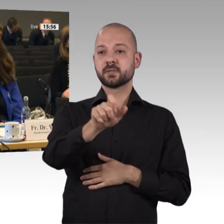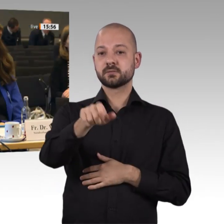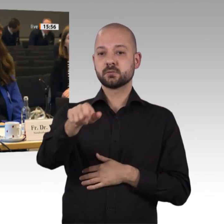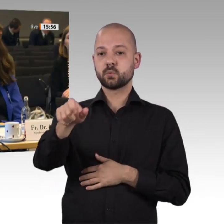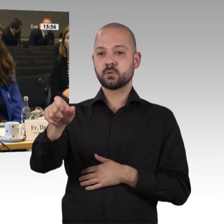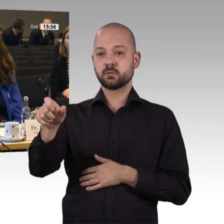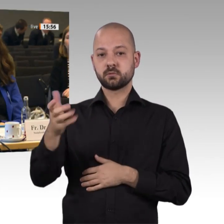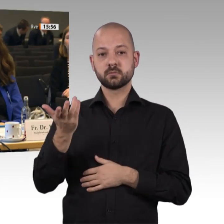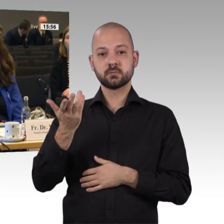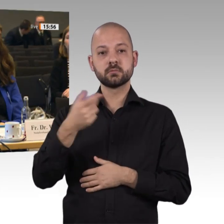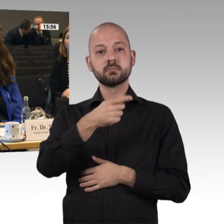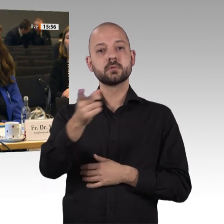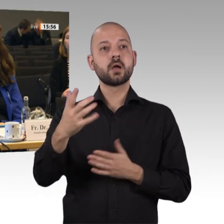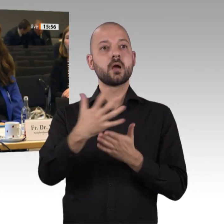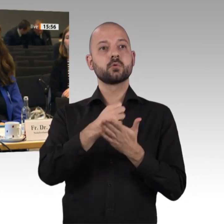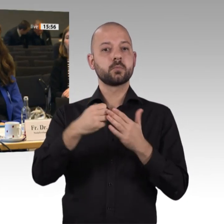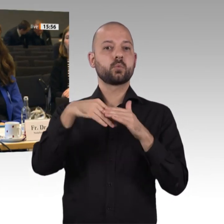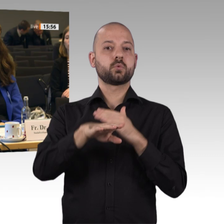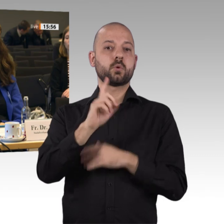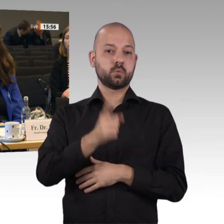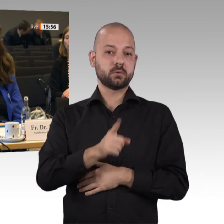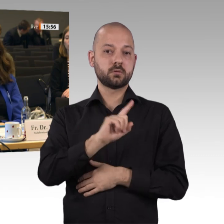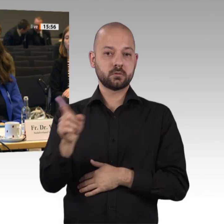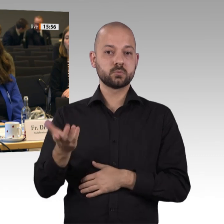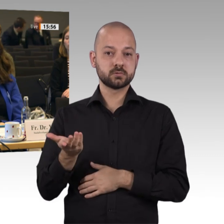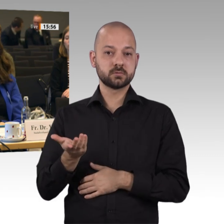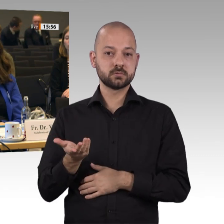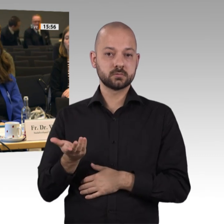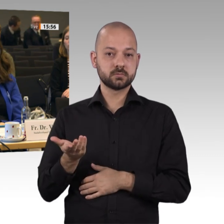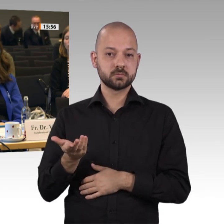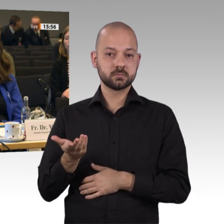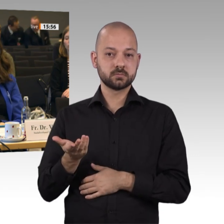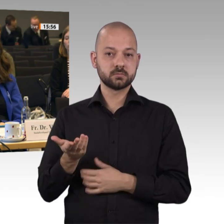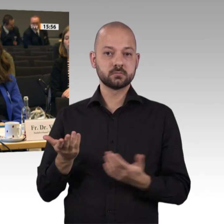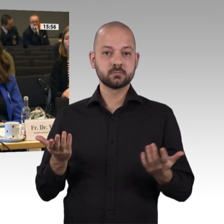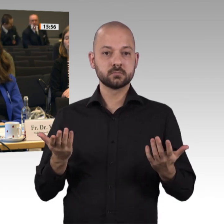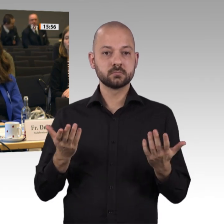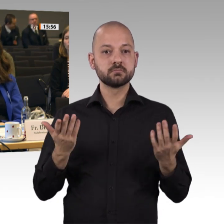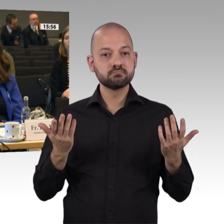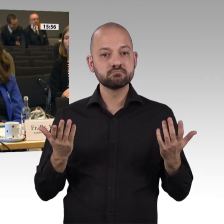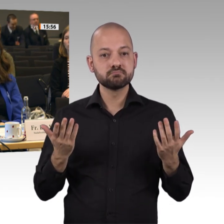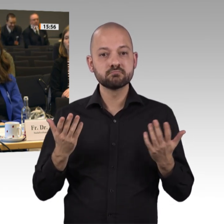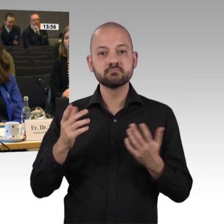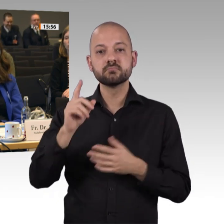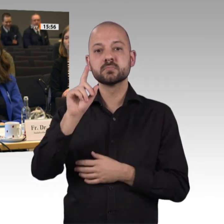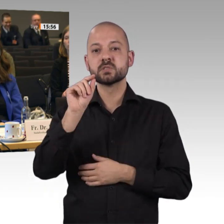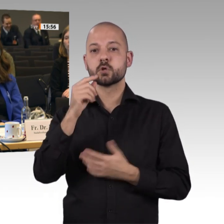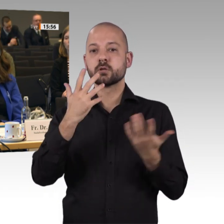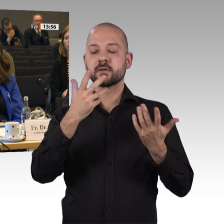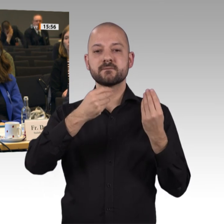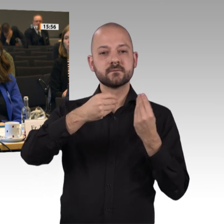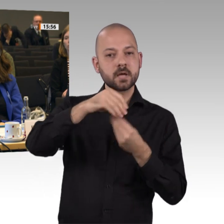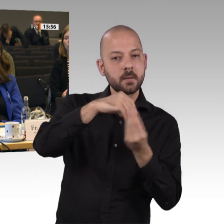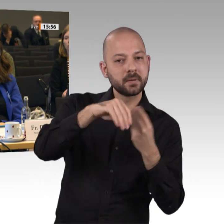Ja, wir sehen sozusagen das Vermögen an der Stelle auch ebenfalls als schützenswert an, weil wir uns, glaube ich, sehr klar darüber sind, dass es zwar Personenkreise gibt, die